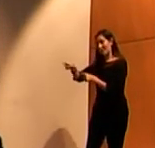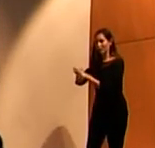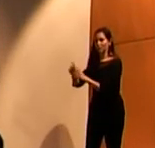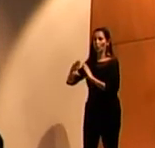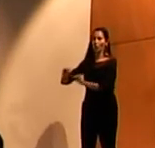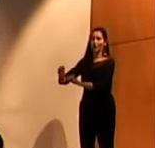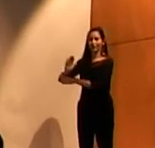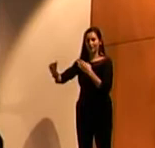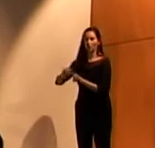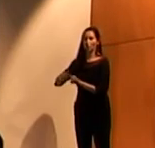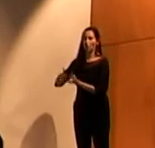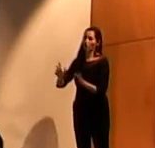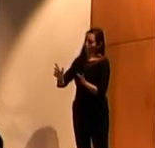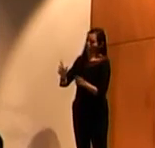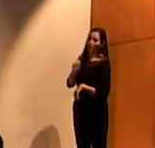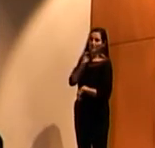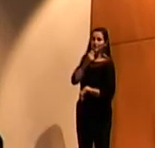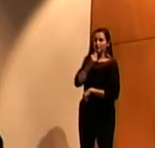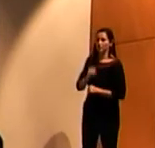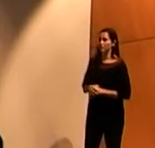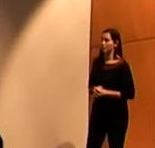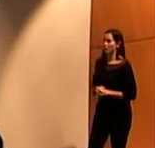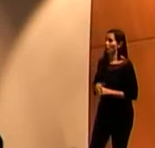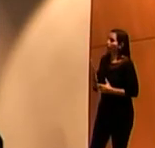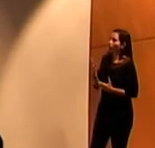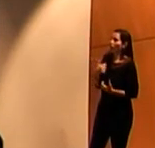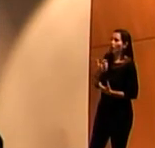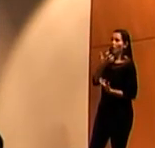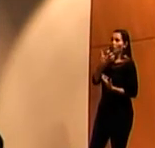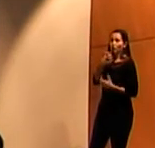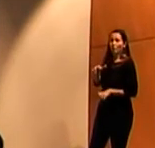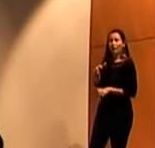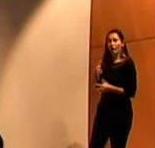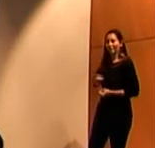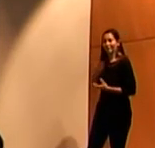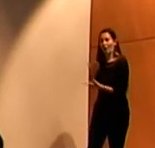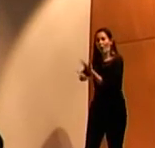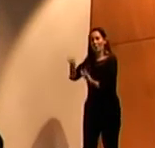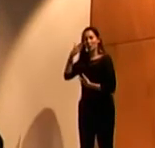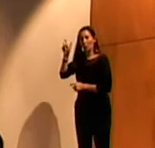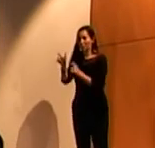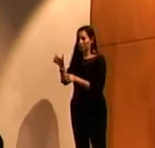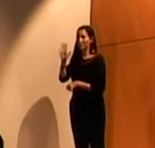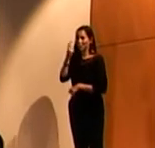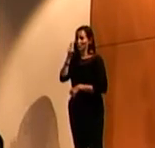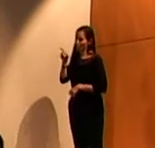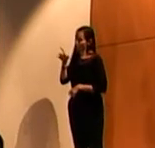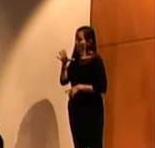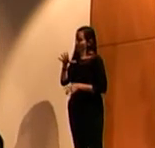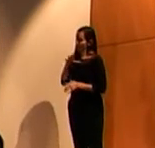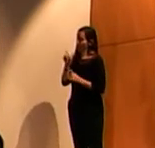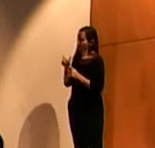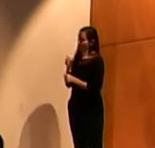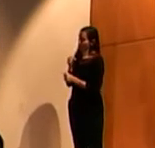c'était... Je pense, je ne veux pas parler à la place, mais je crois que ça a beaucoup intéressé les gens qui étaient avec